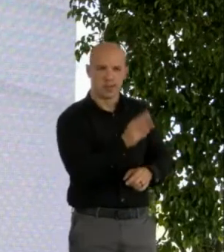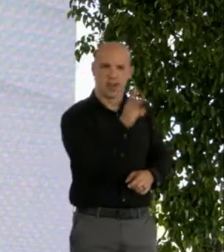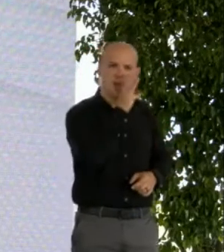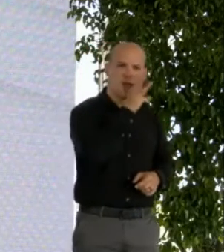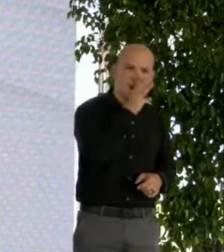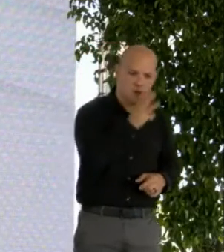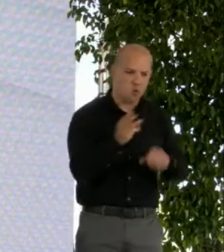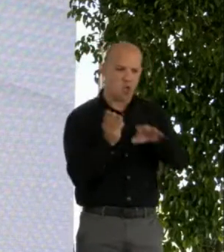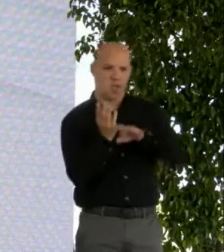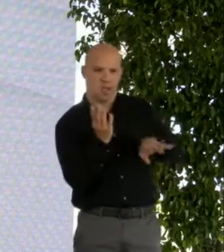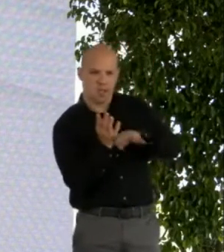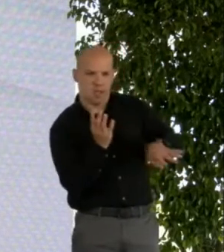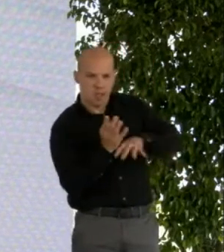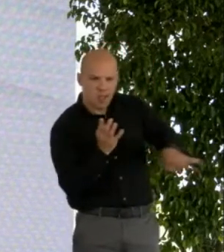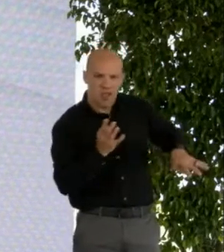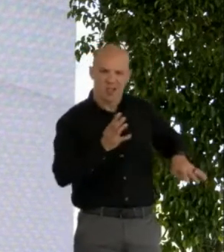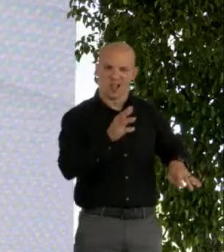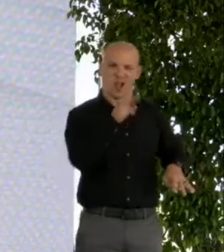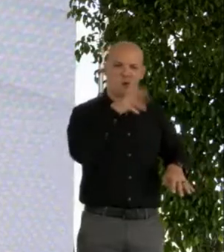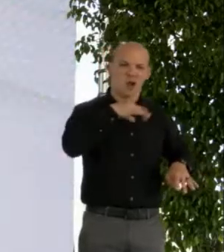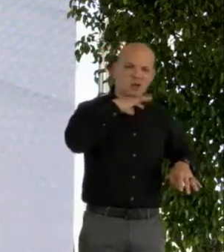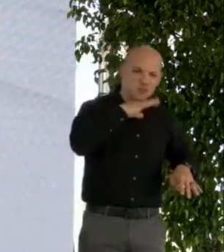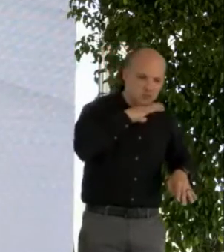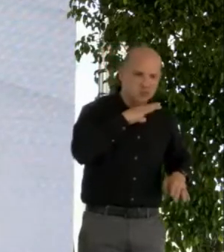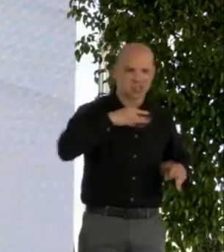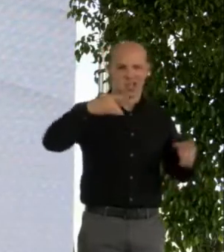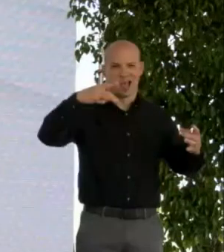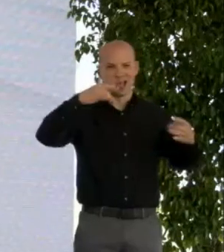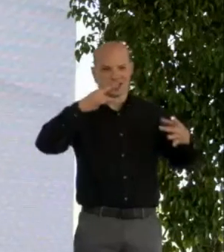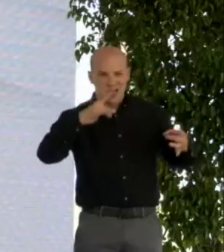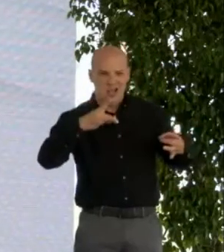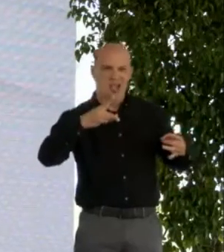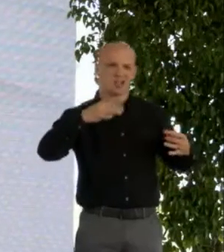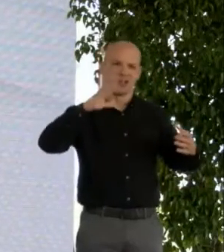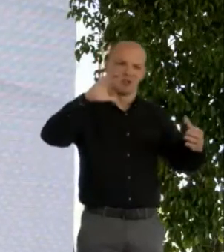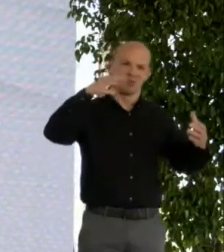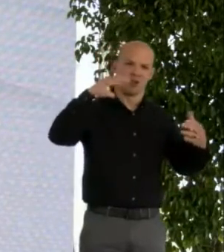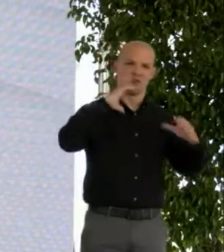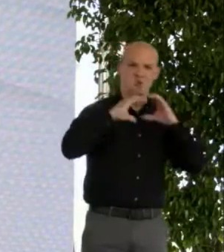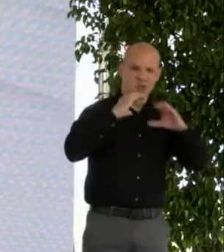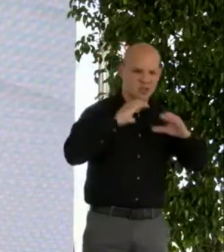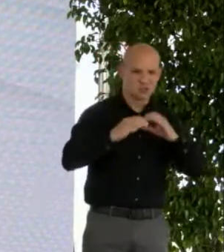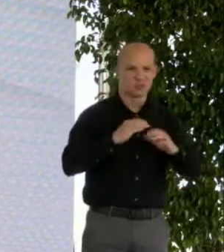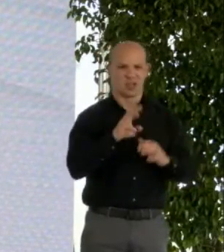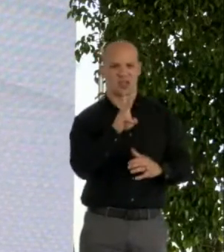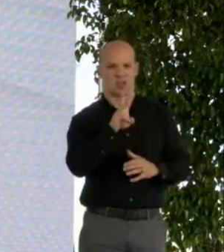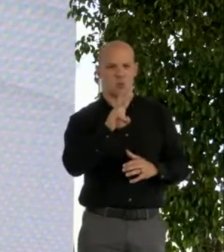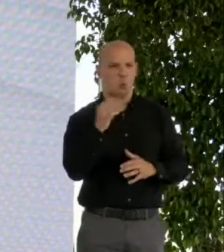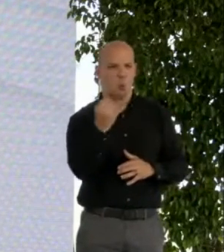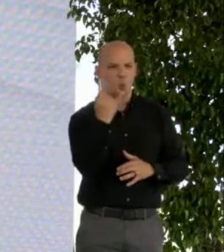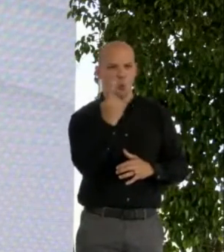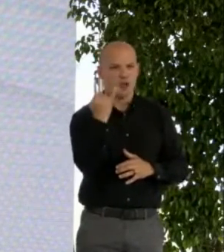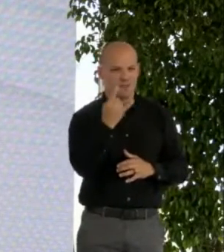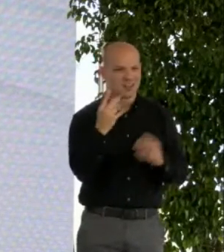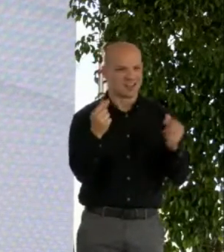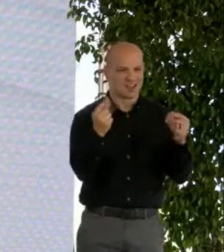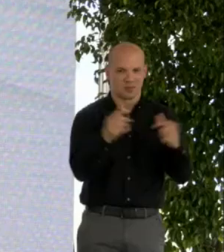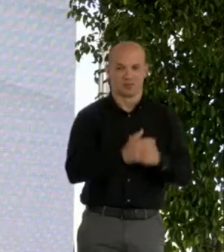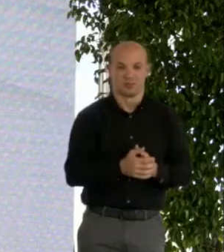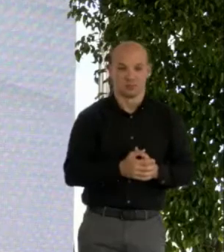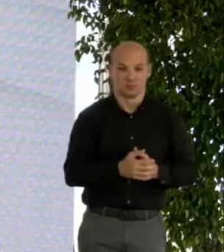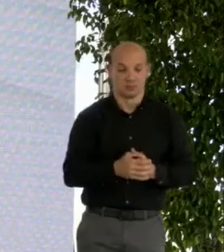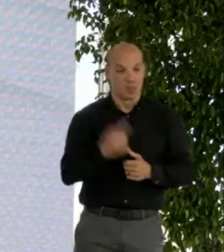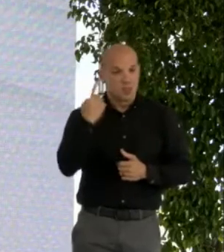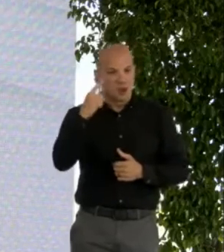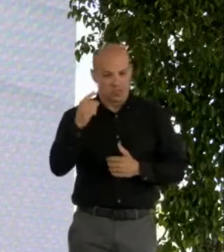sanitario, internet de telecomunicaciones y Wi-Fi rápido. El proyecto busca que los megayates puedan atracar a lo